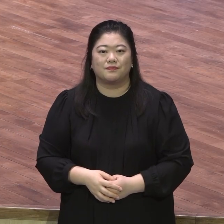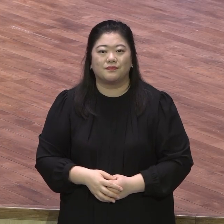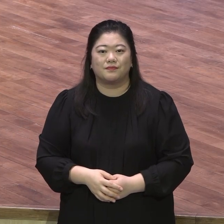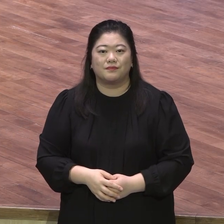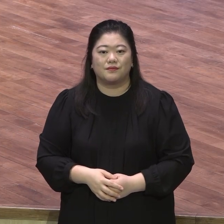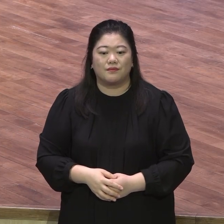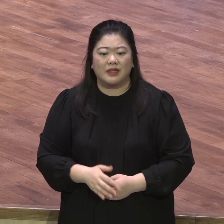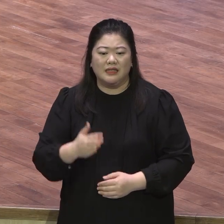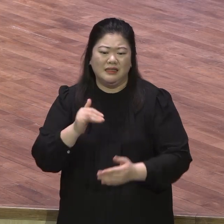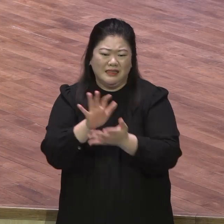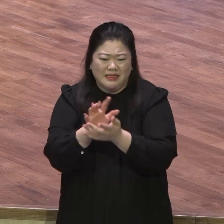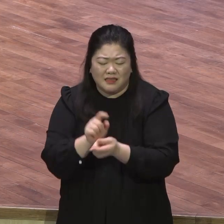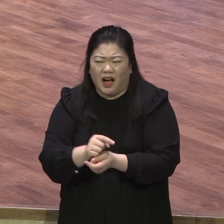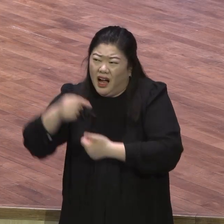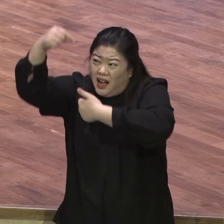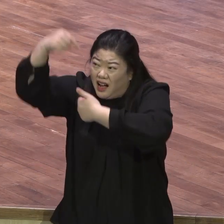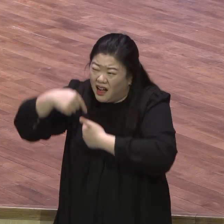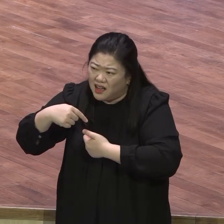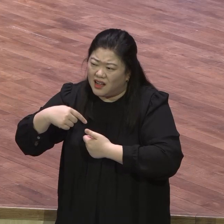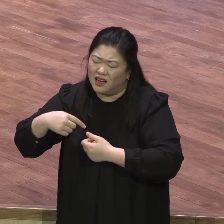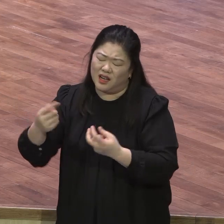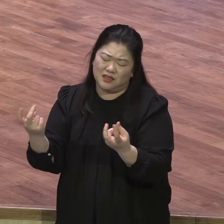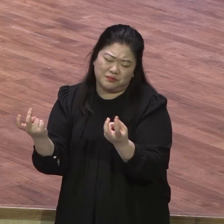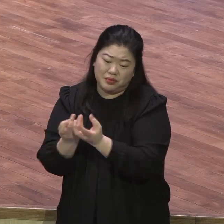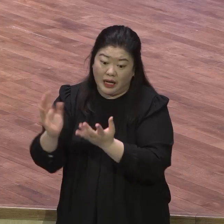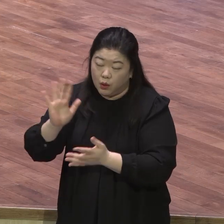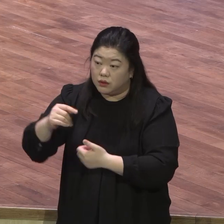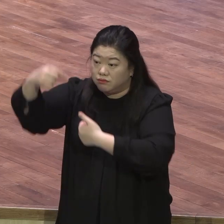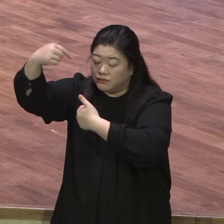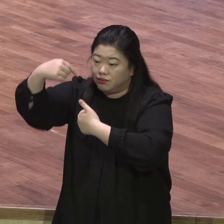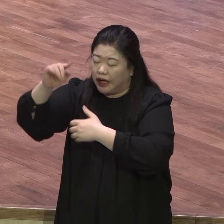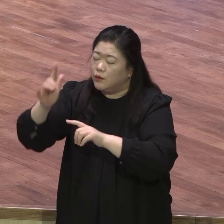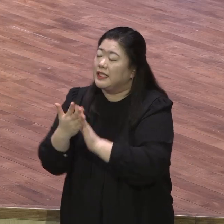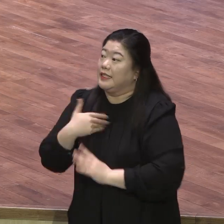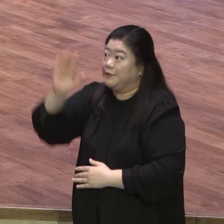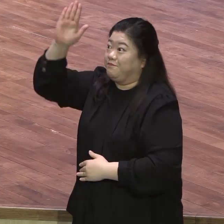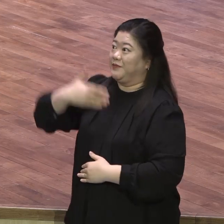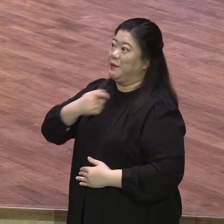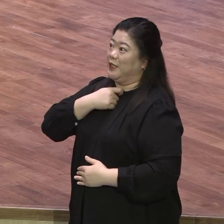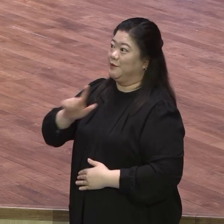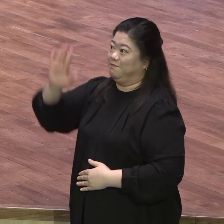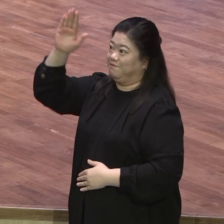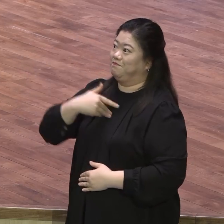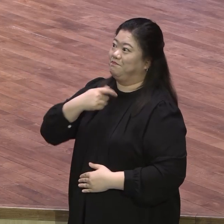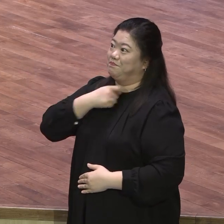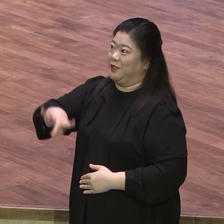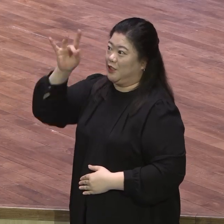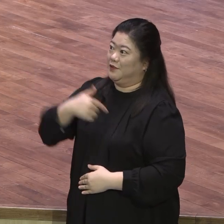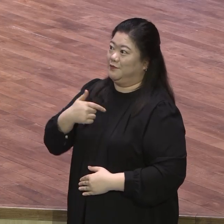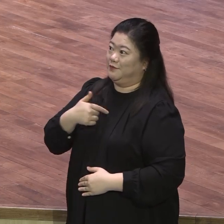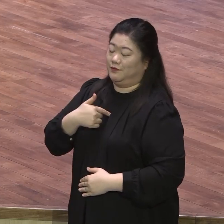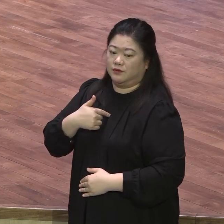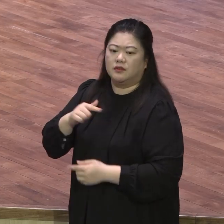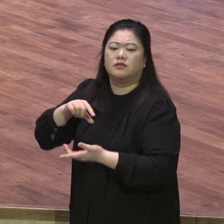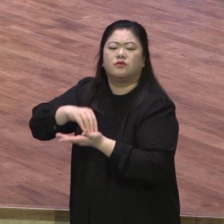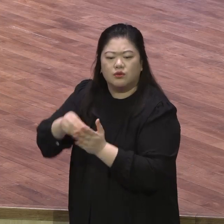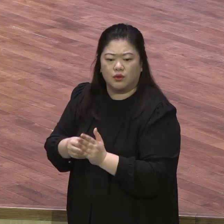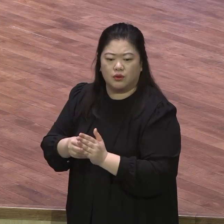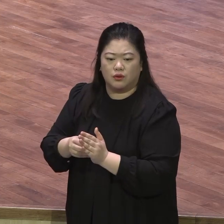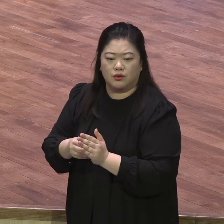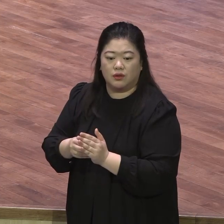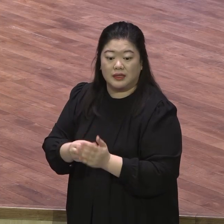자원해서 쉽게 생각하느라 자원해서 기도하고 자원해서 전도하고 자원해서 은신하고 자원해서 생생내지